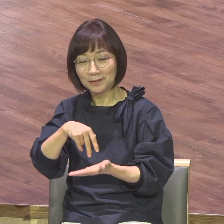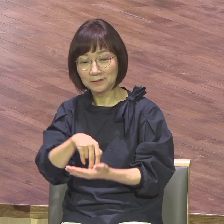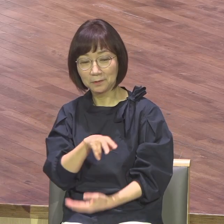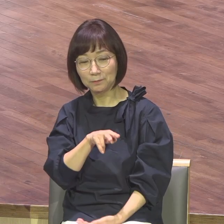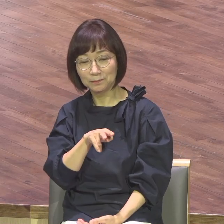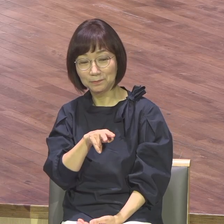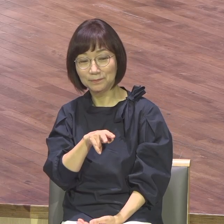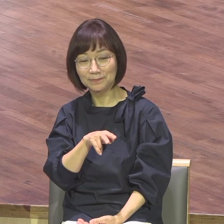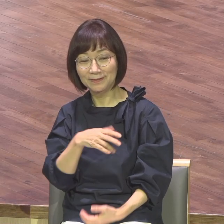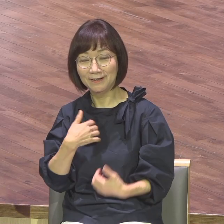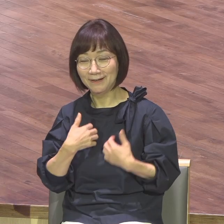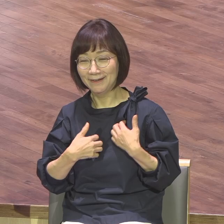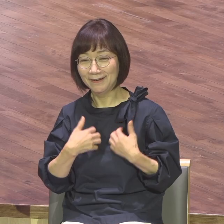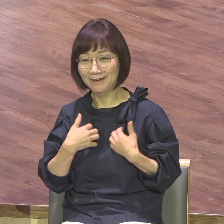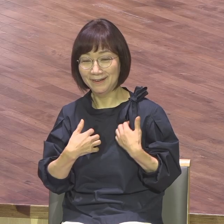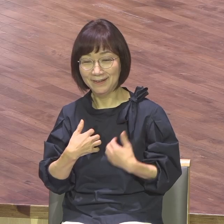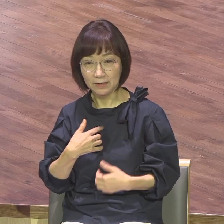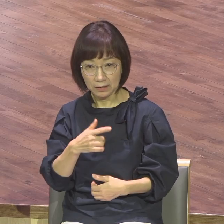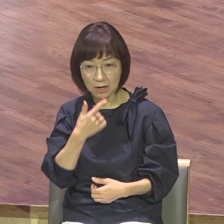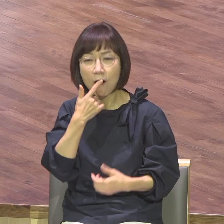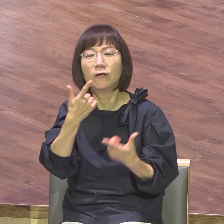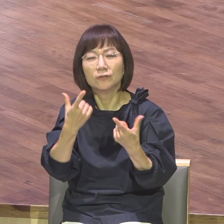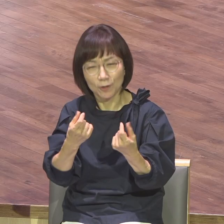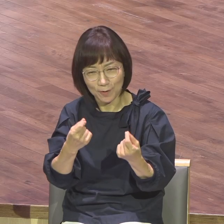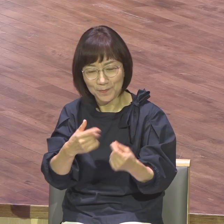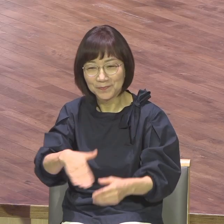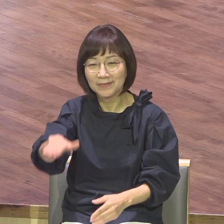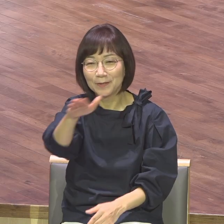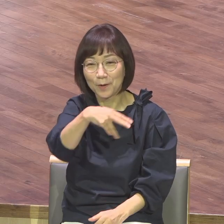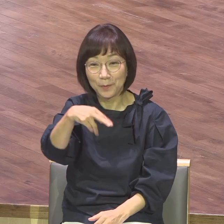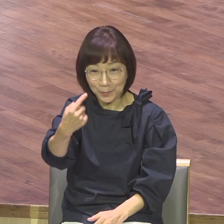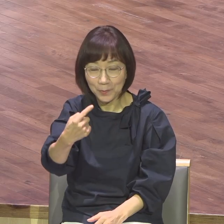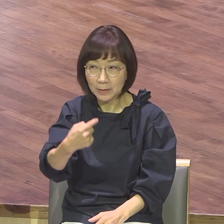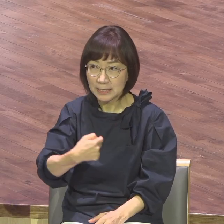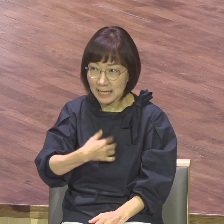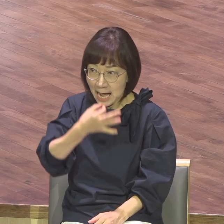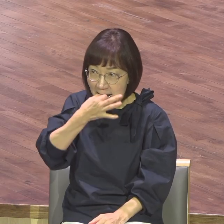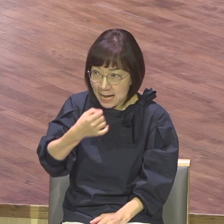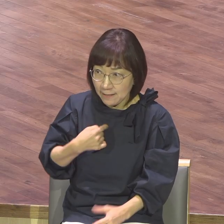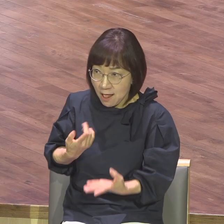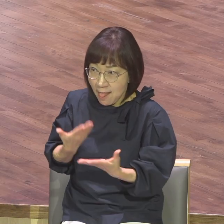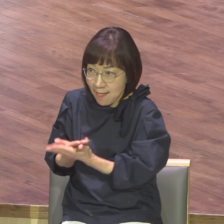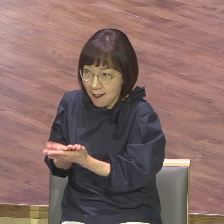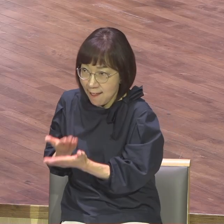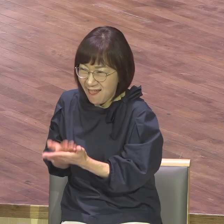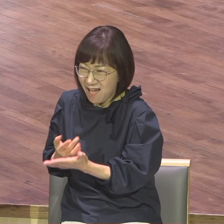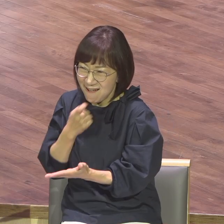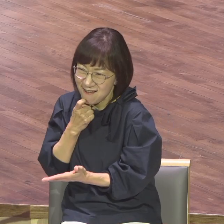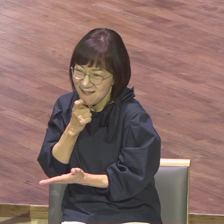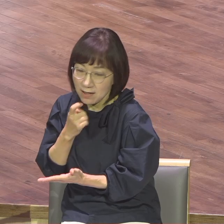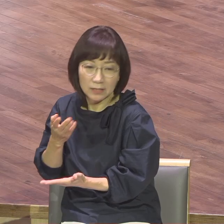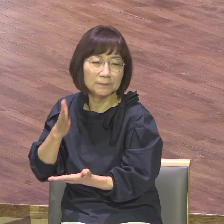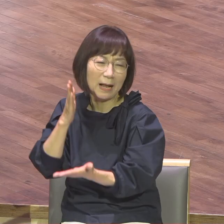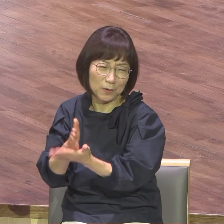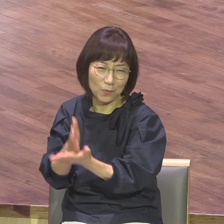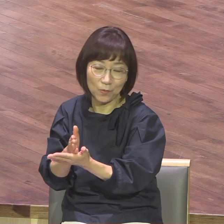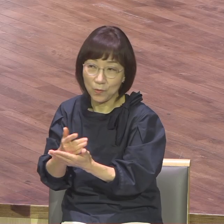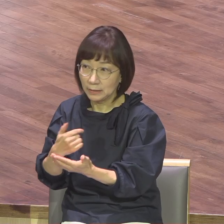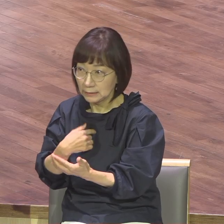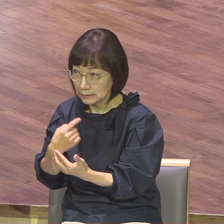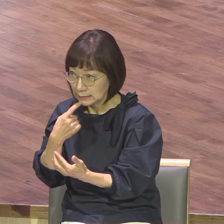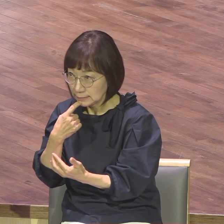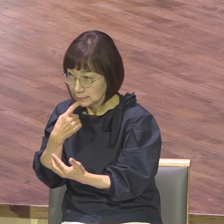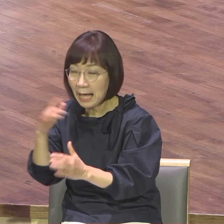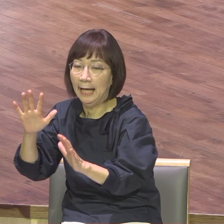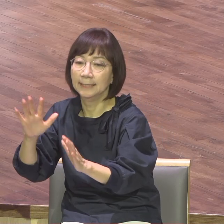여러분 영적으로 그렇게 성장하시 바랍니다. 저는 내꺼 했는데 이제는 다른 사람을 위해서 심지어